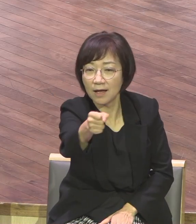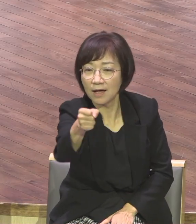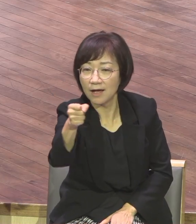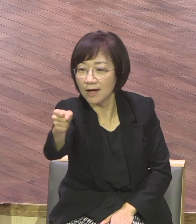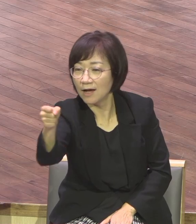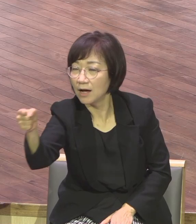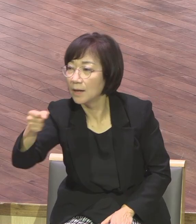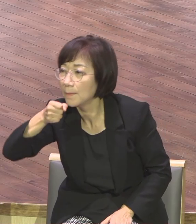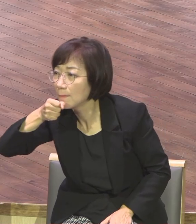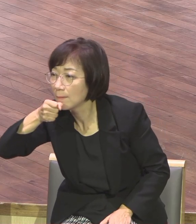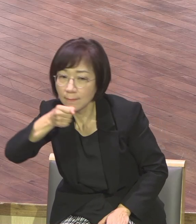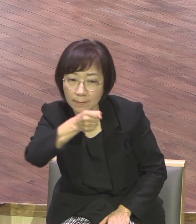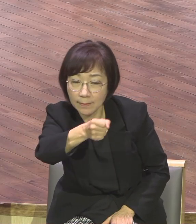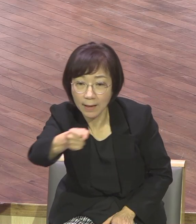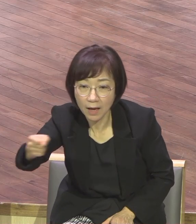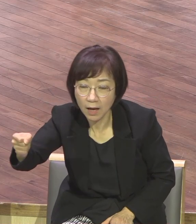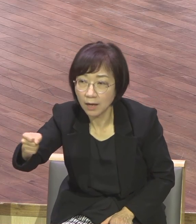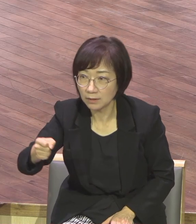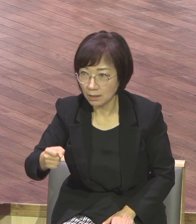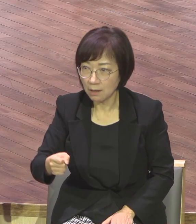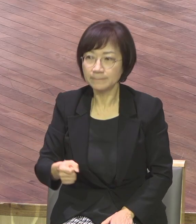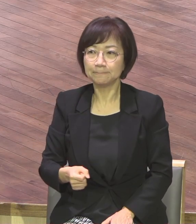선수도 요령 피우는 선수가